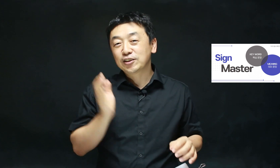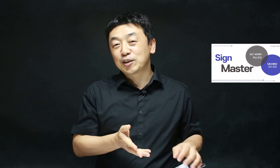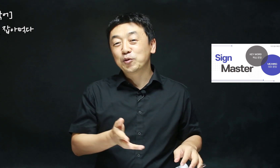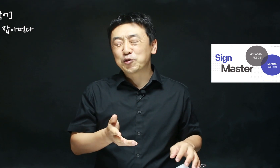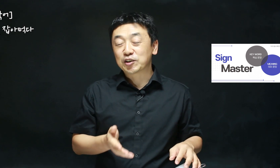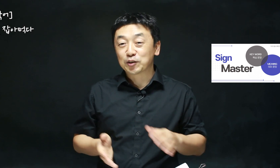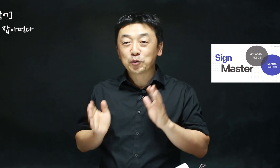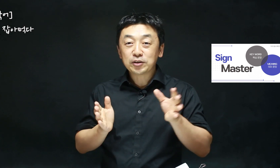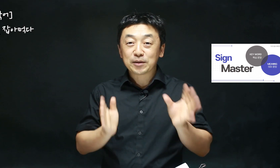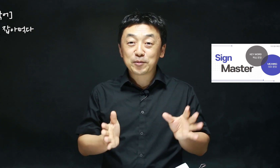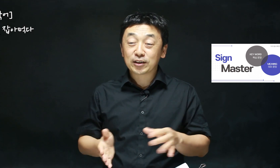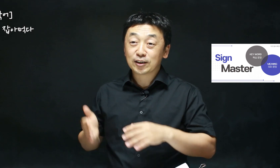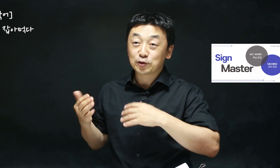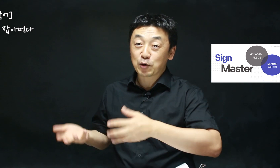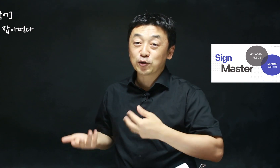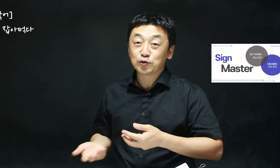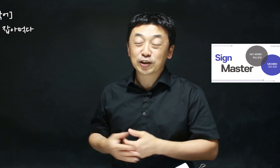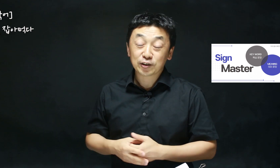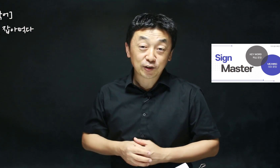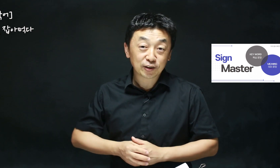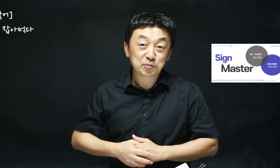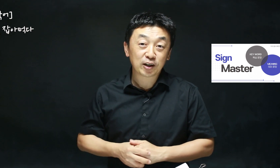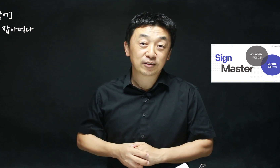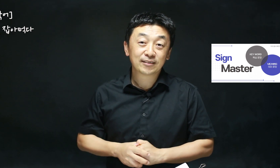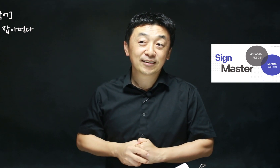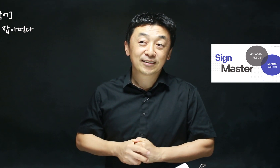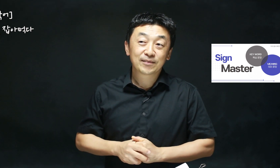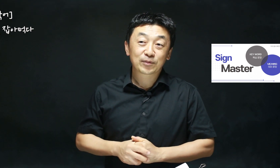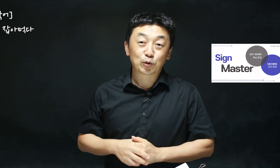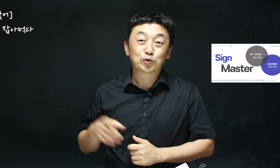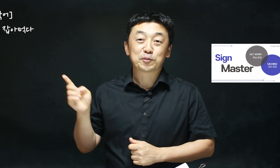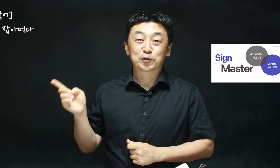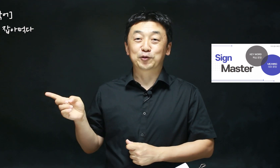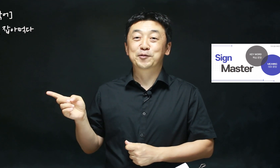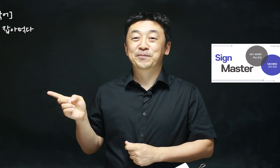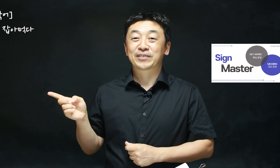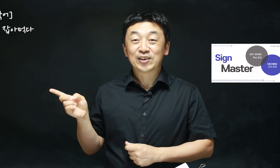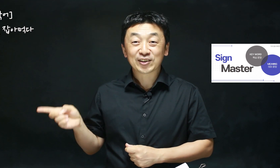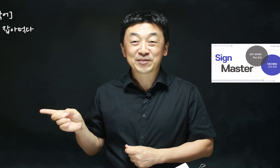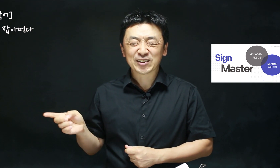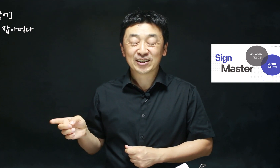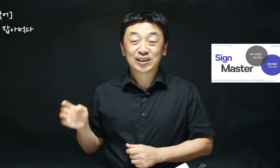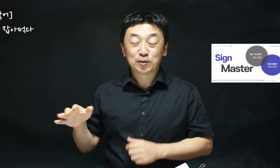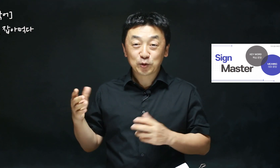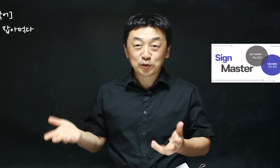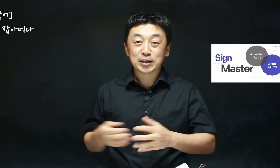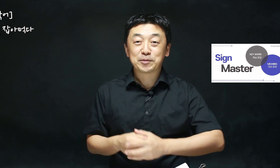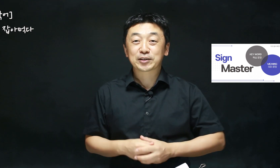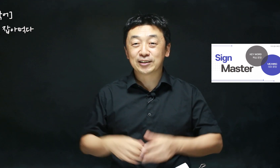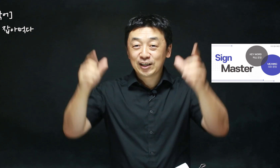기본 어휘죠. 소를 잡아먹다가 우리 관용 국어에서는 어떤 느낌인가요? 도둑놈이야, 도둑놈. 이런 느낌이죠. 그러면 소를 잡아먹다를